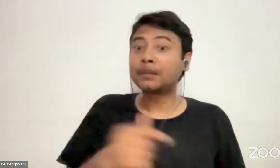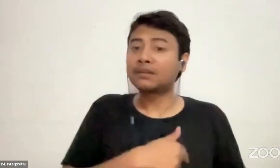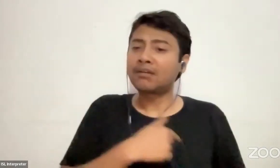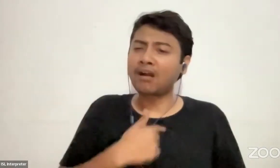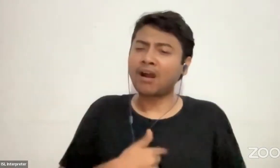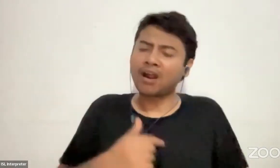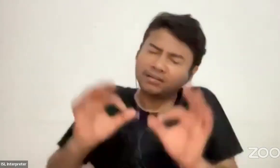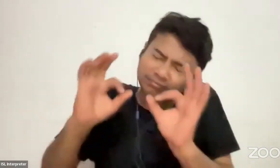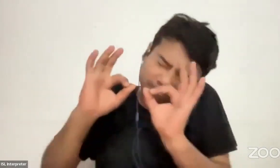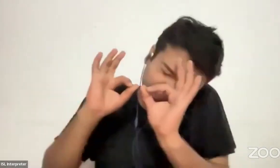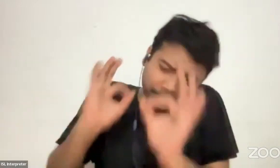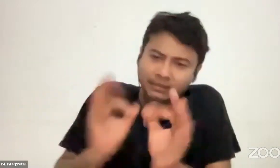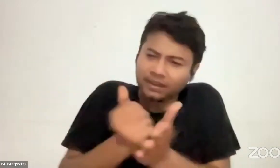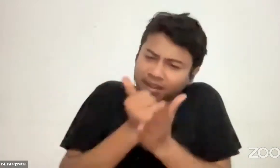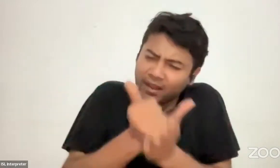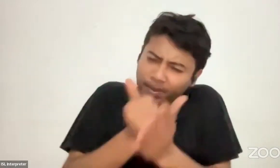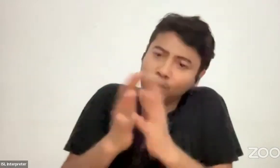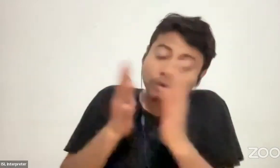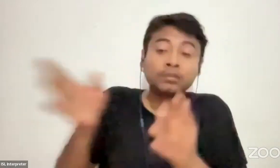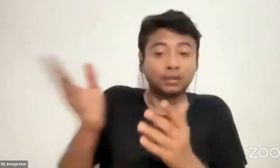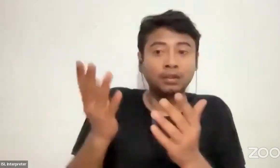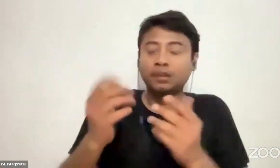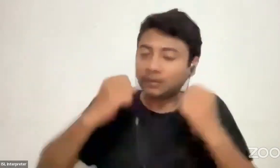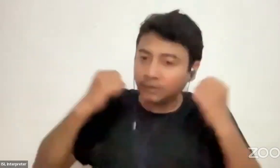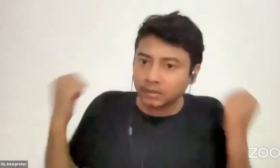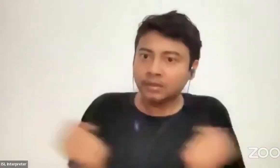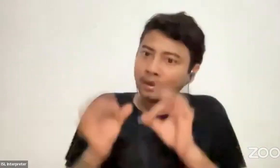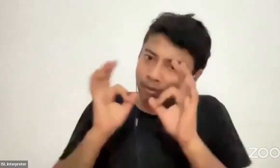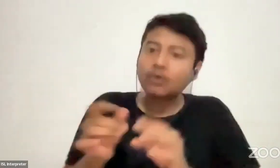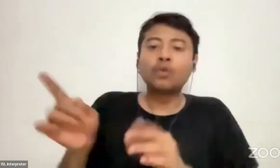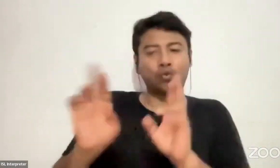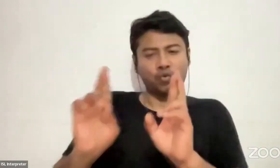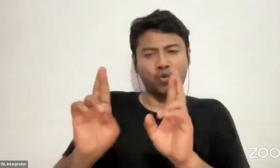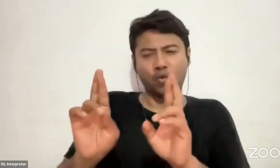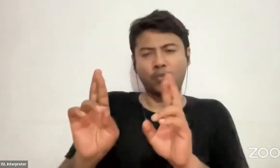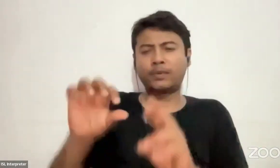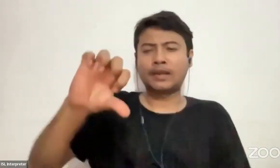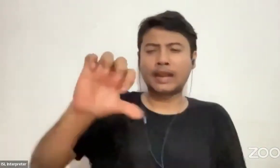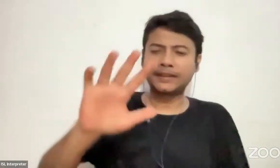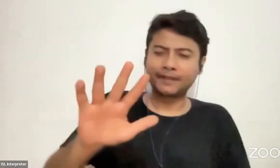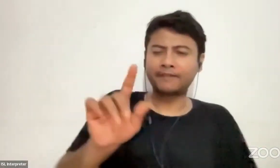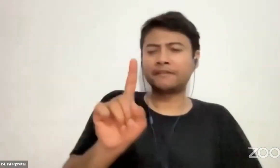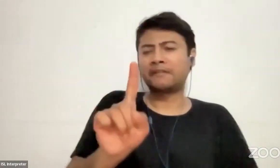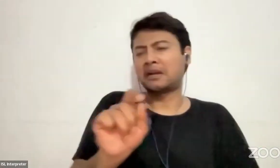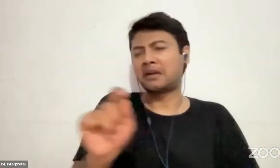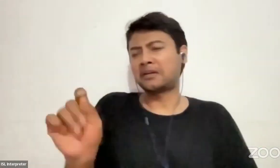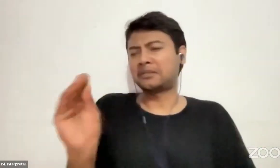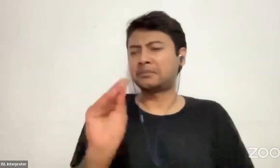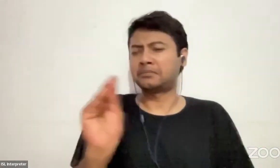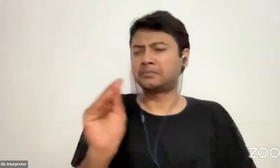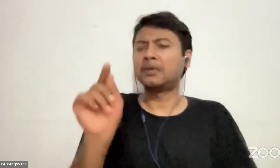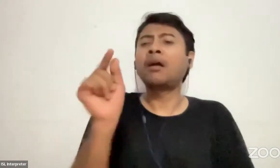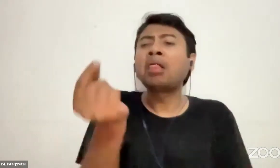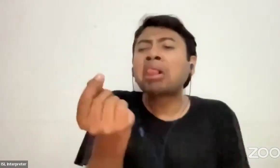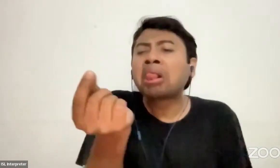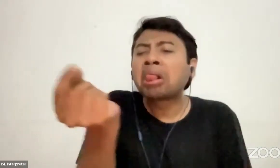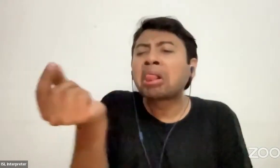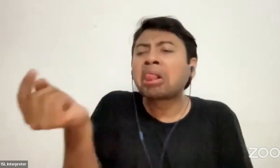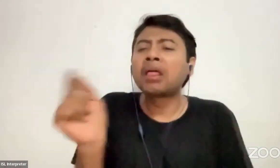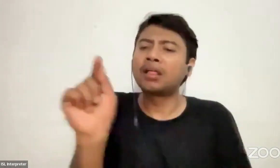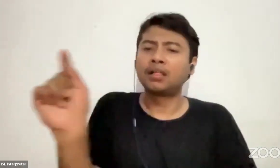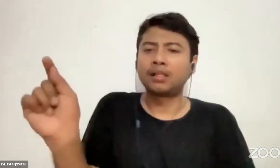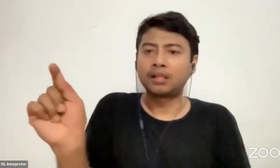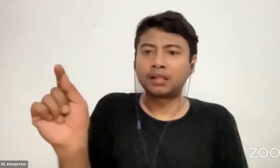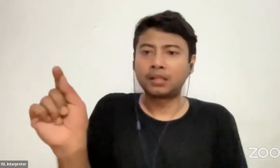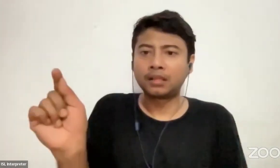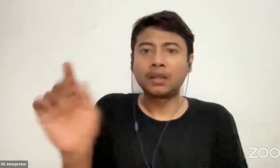मैं कहता हूं आपसे कि अगर आज आपकी उम्र 30 साल है, 35 साल है, और आपके जीवन में बड़ा